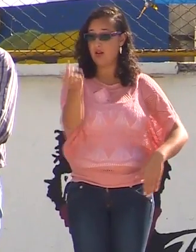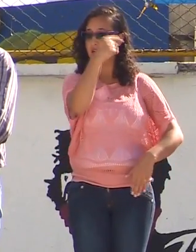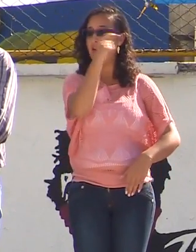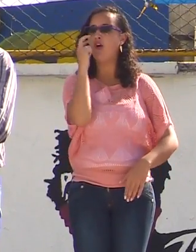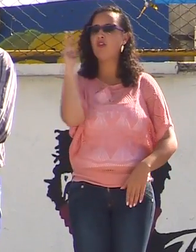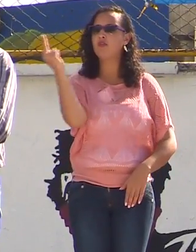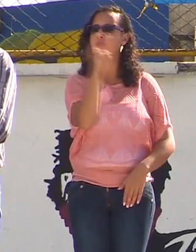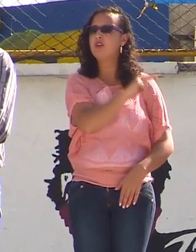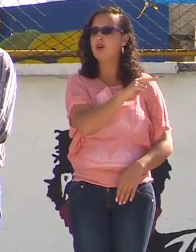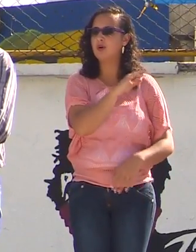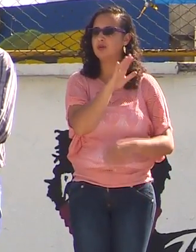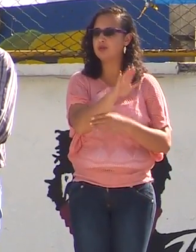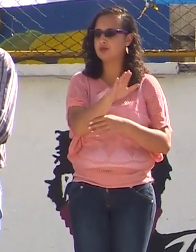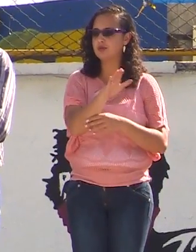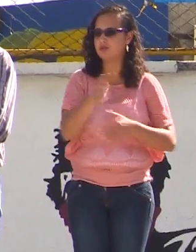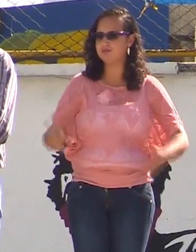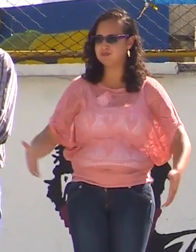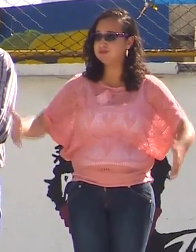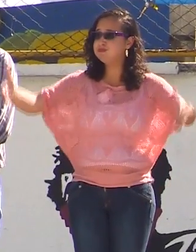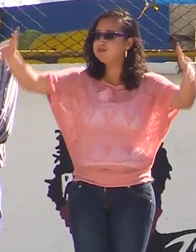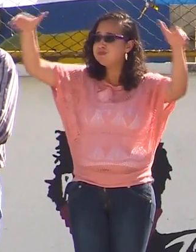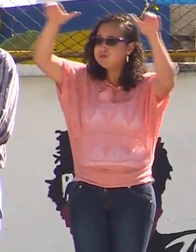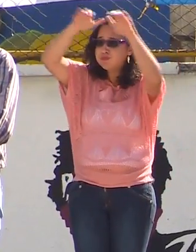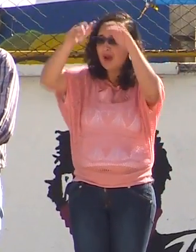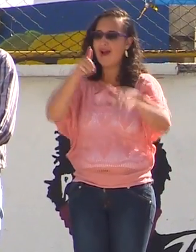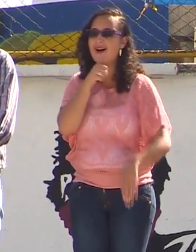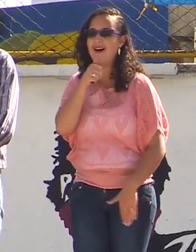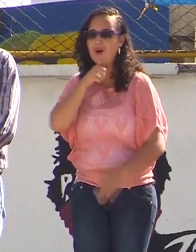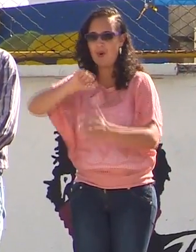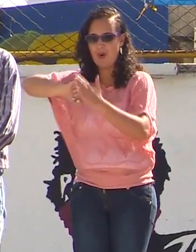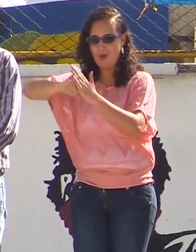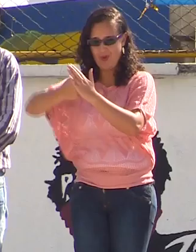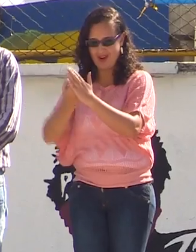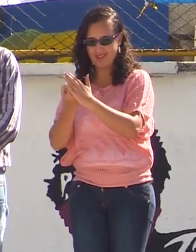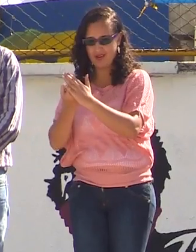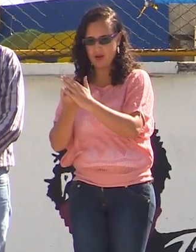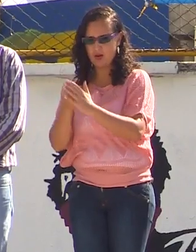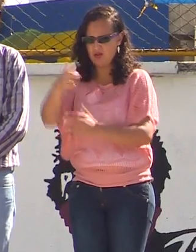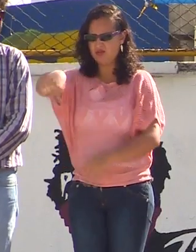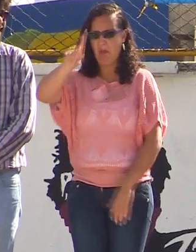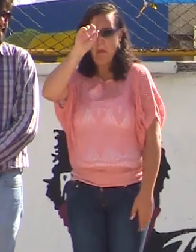significó para nuestras tuberías. El trabajo nos